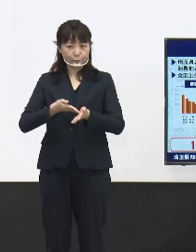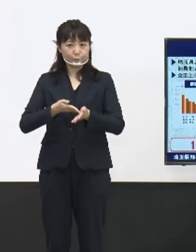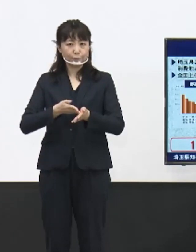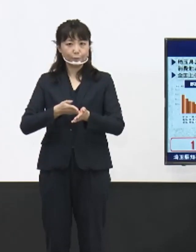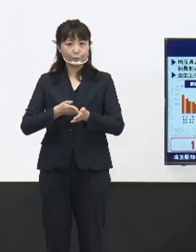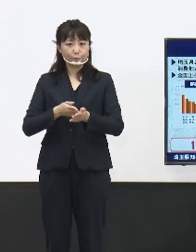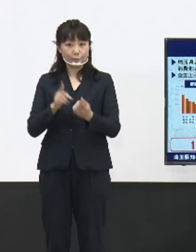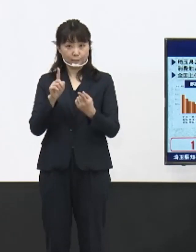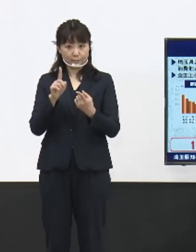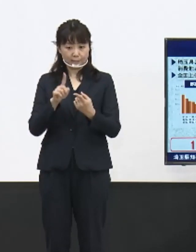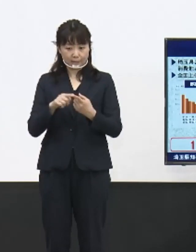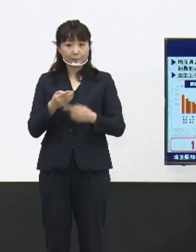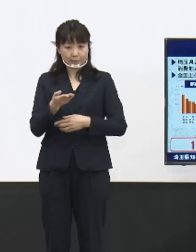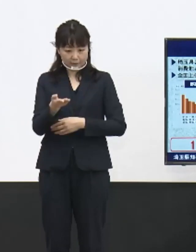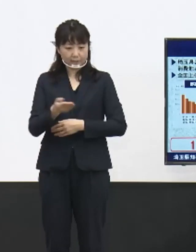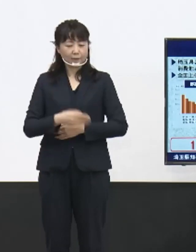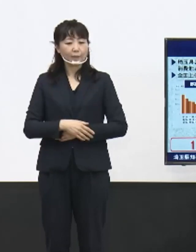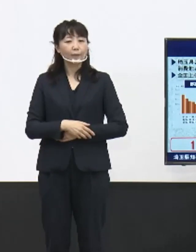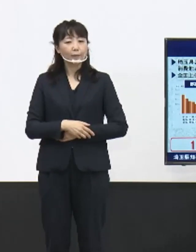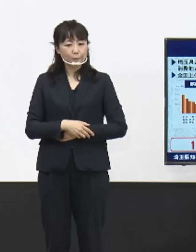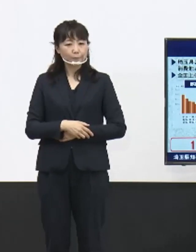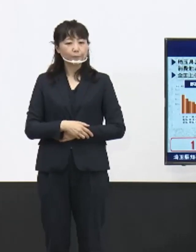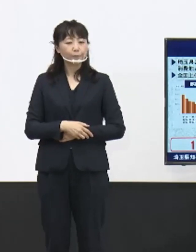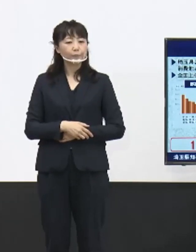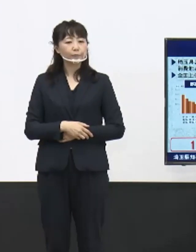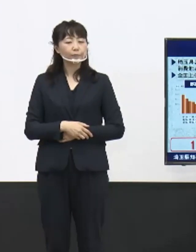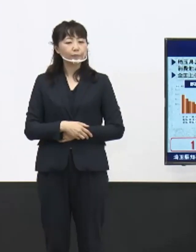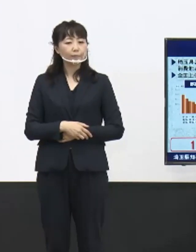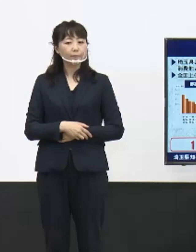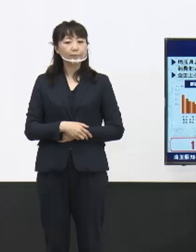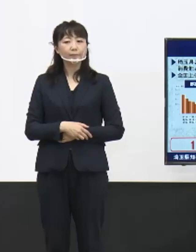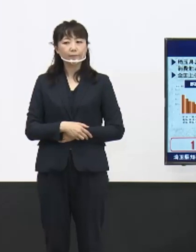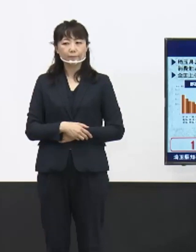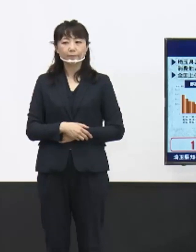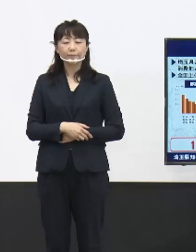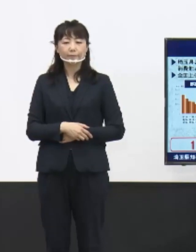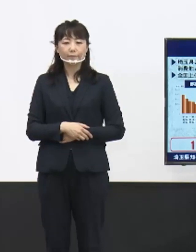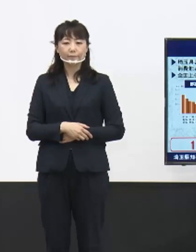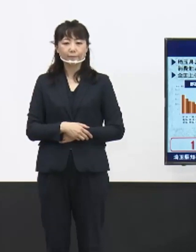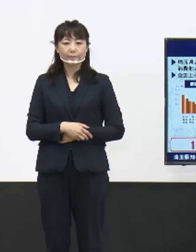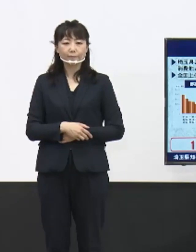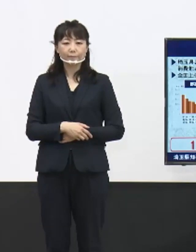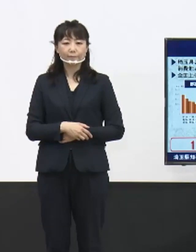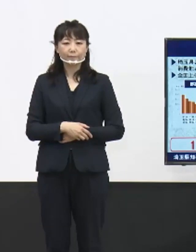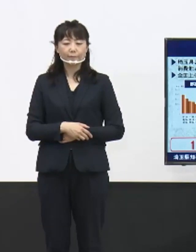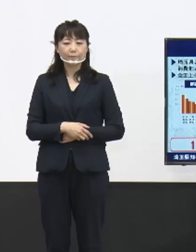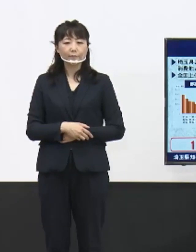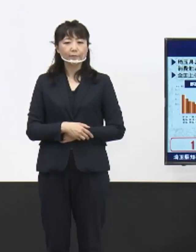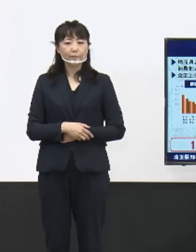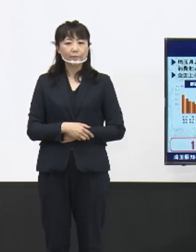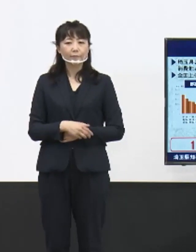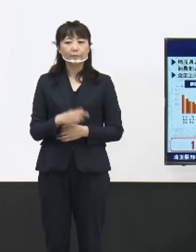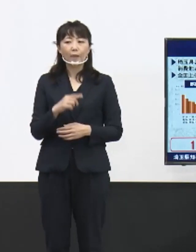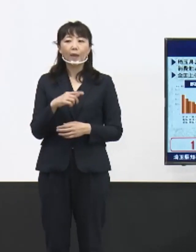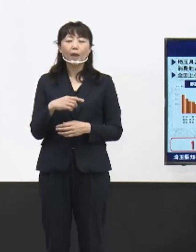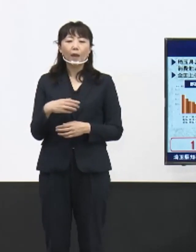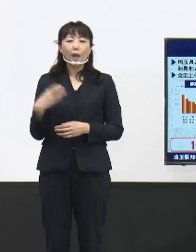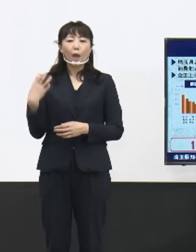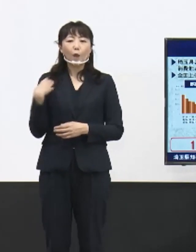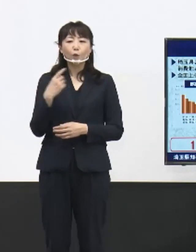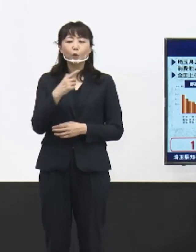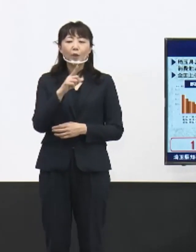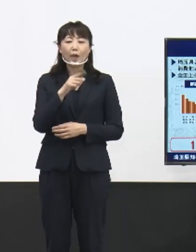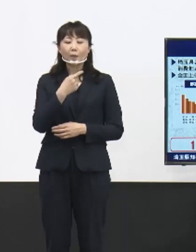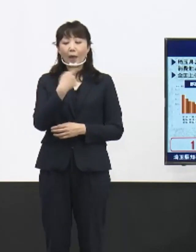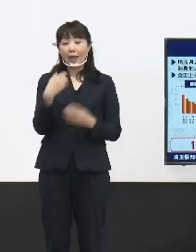ということでよろしいですか。 そういう要請だと、要請はないですけども、それはいろいろこう入っているのは浦和レッズの管理者ですから、埼